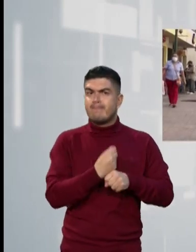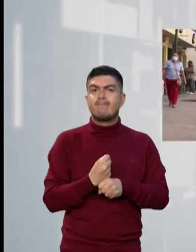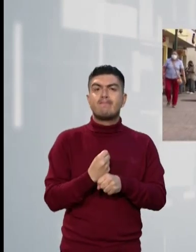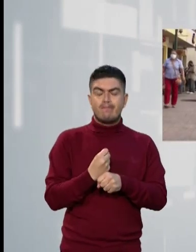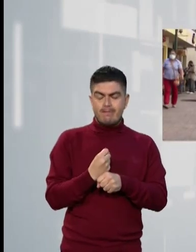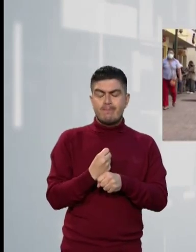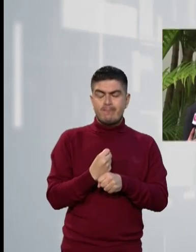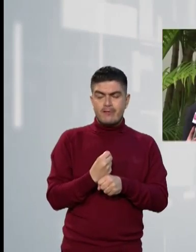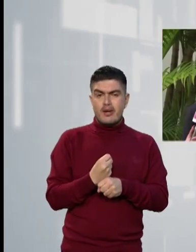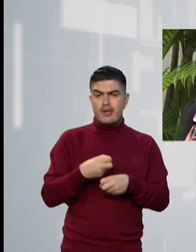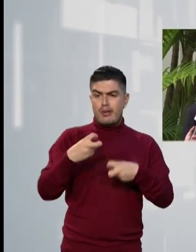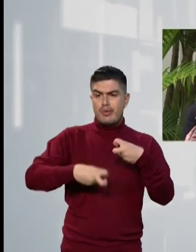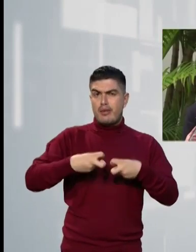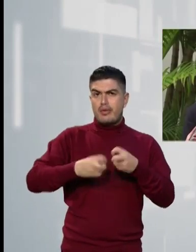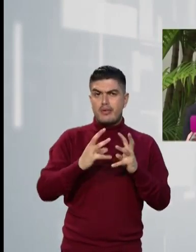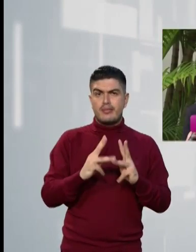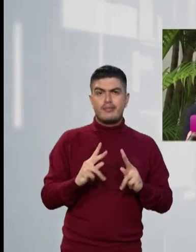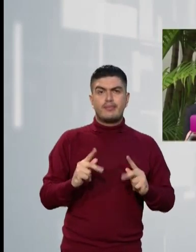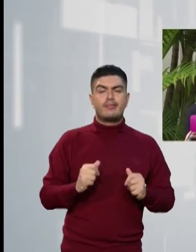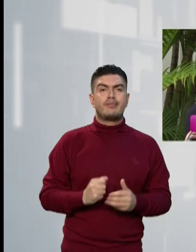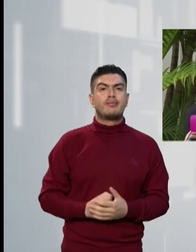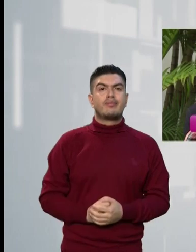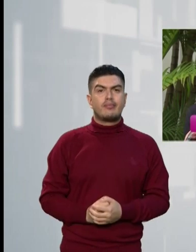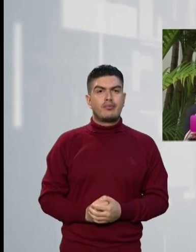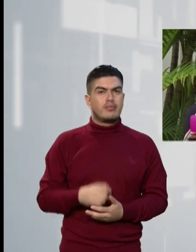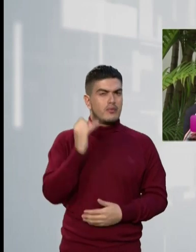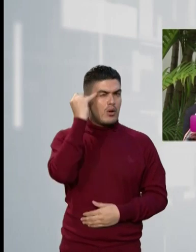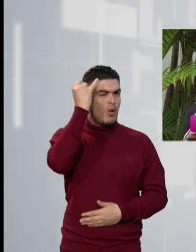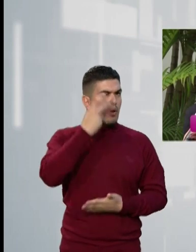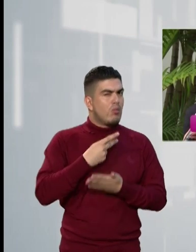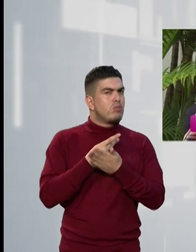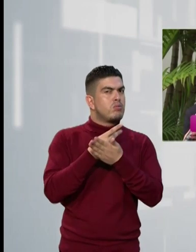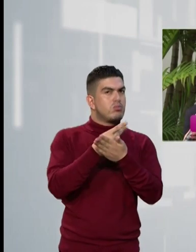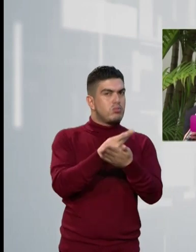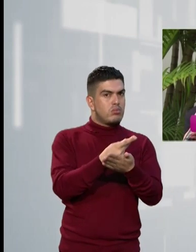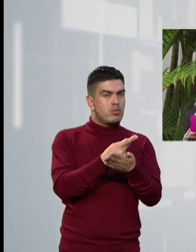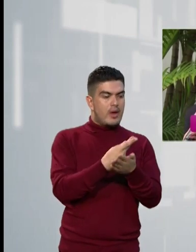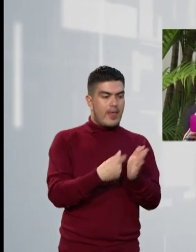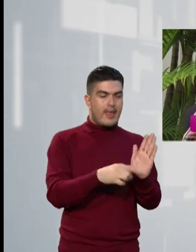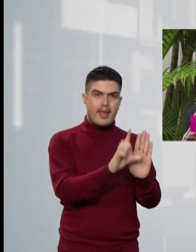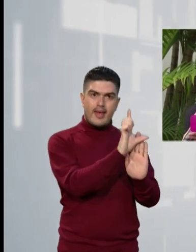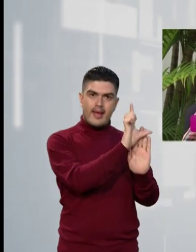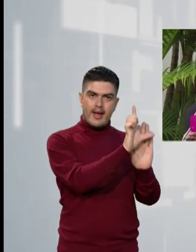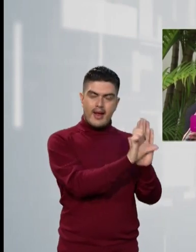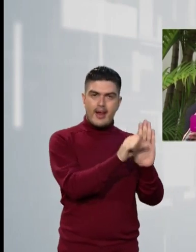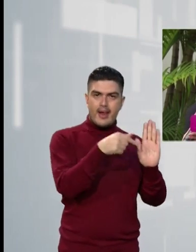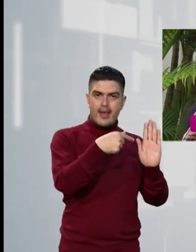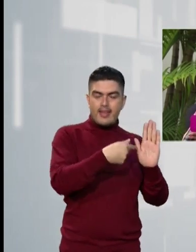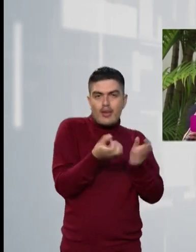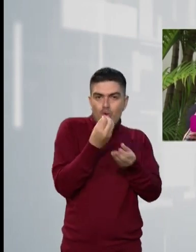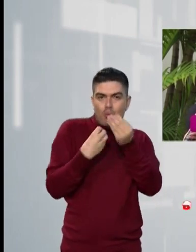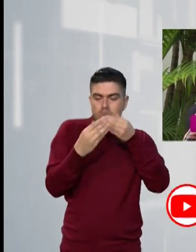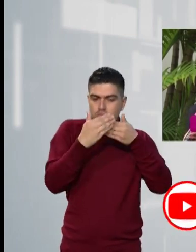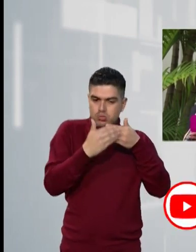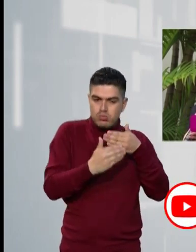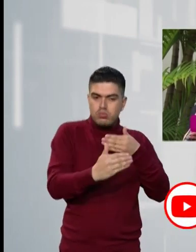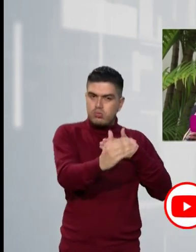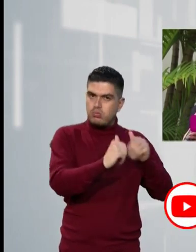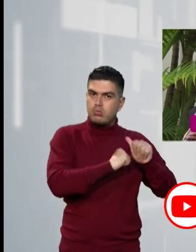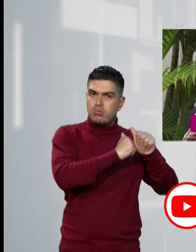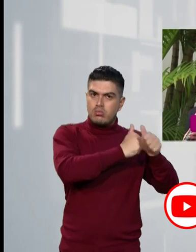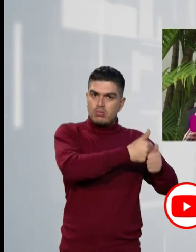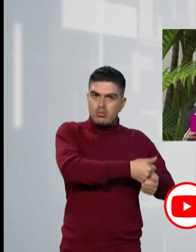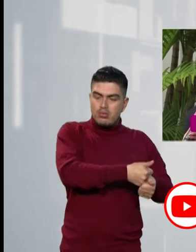parte de la población la propuesta es la implementación de la política de seguridad alimentaria pero también eh desarrollar acciones